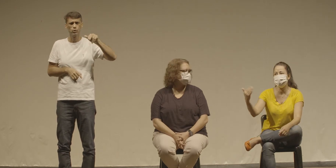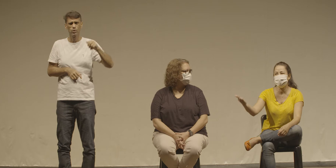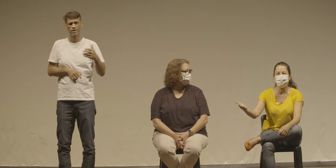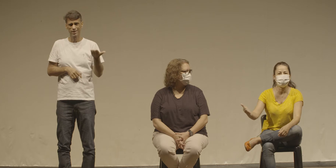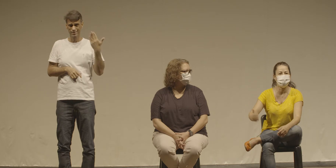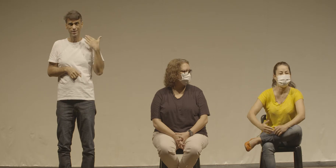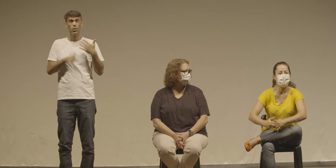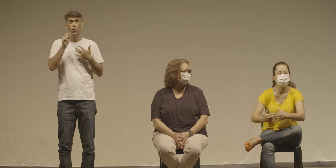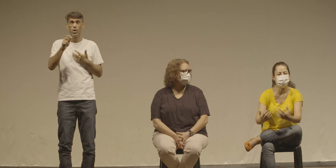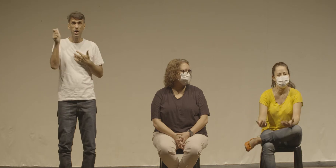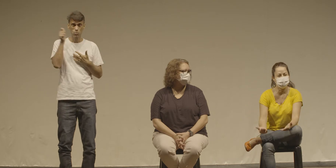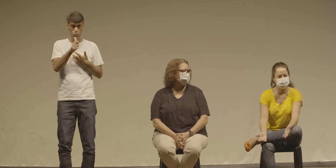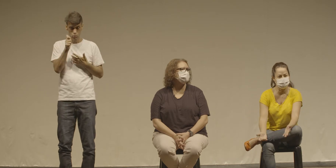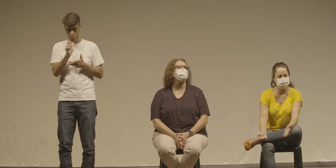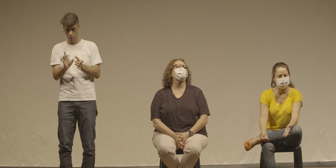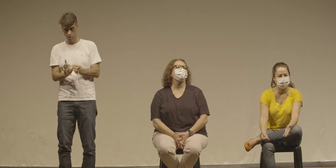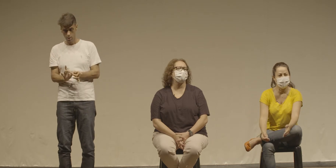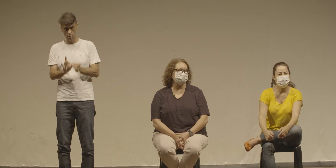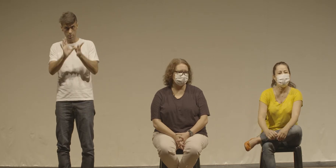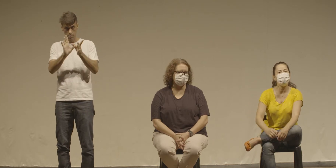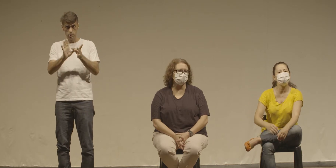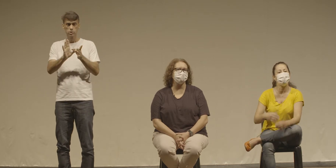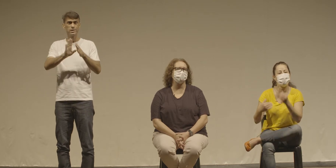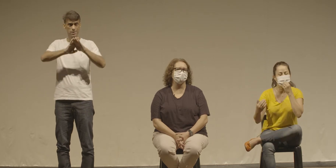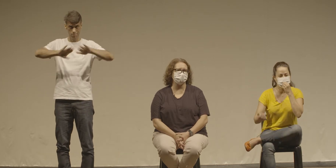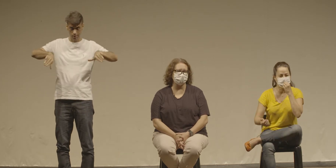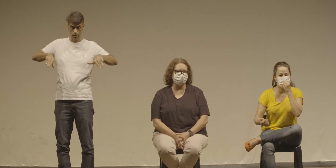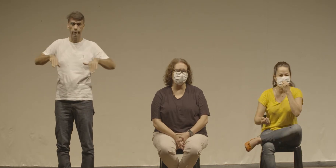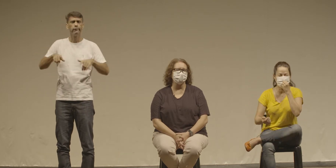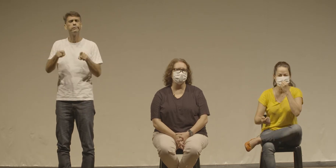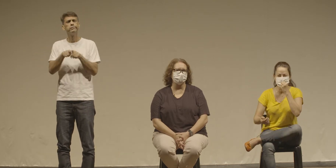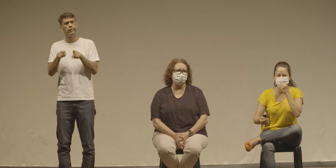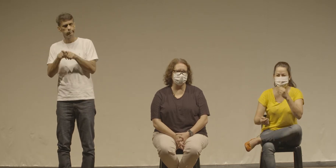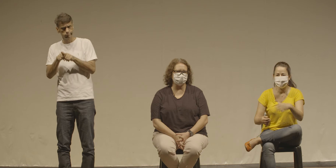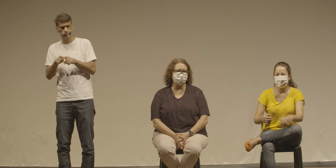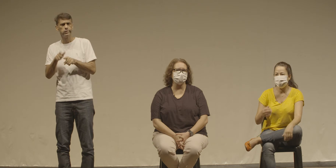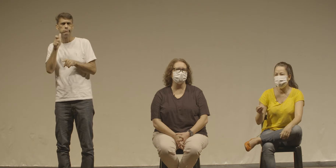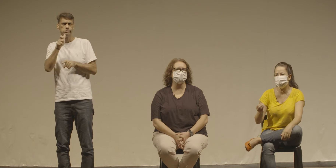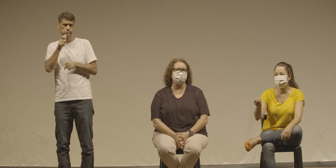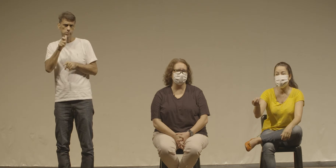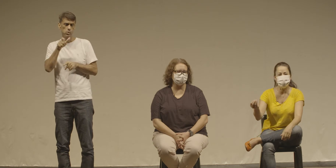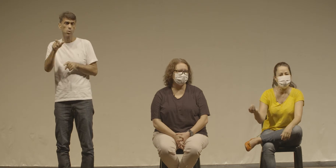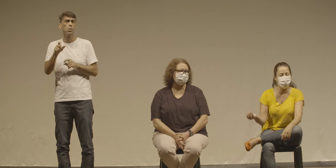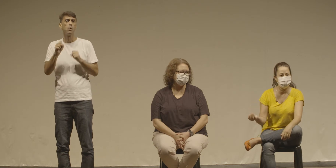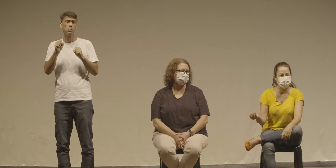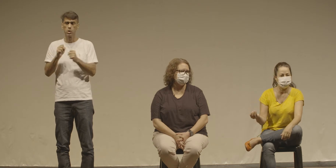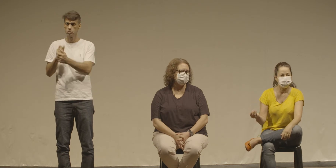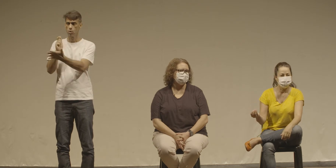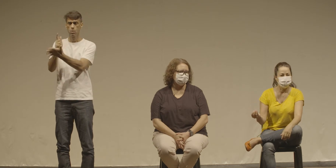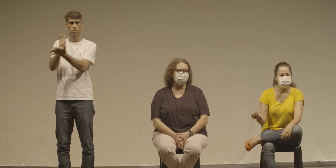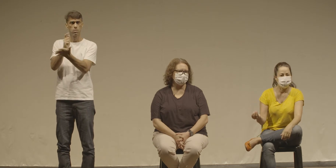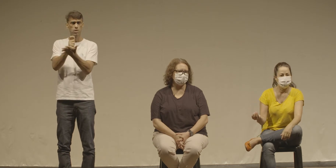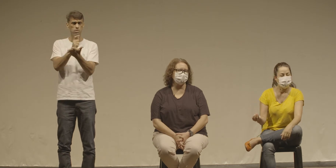Quando que a mulher foi permitida se separar, quando foi permitido que ela tivesse o poder de compra. É